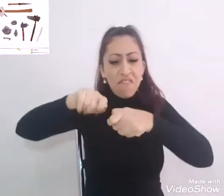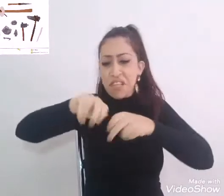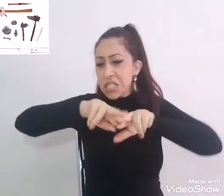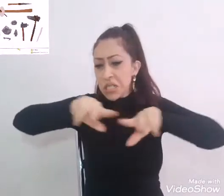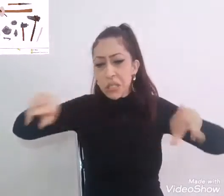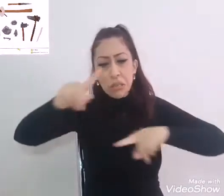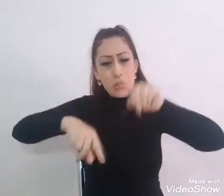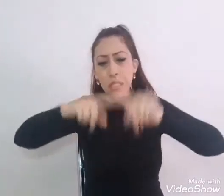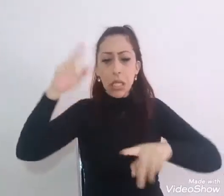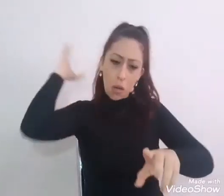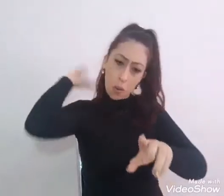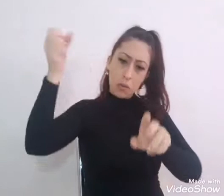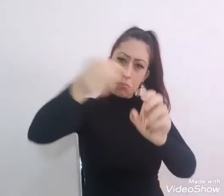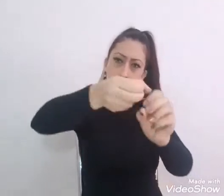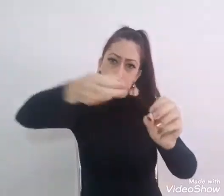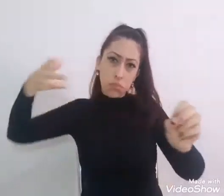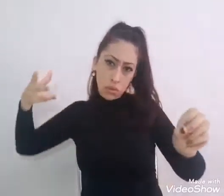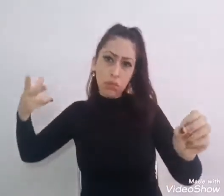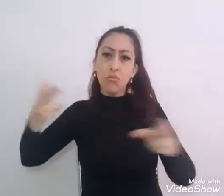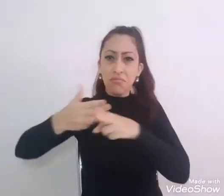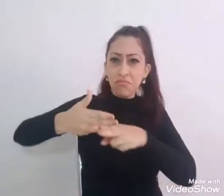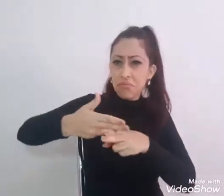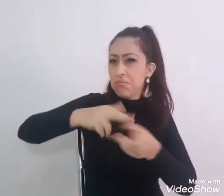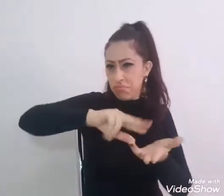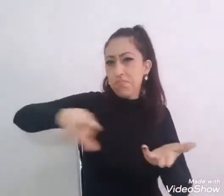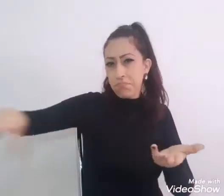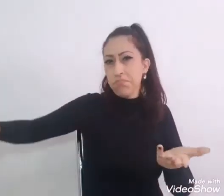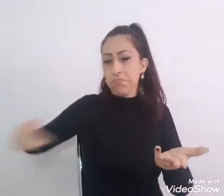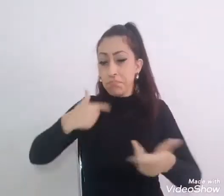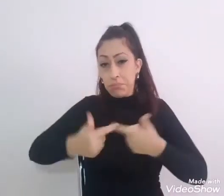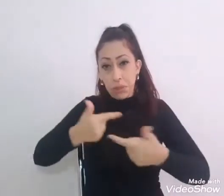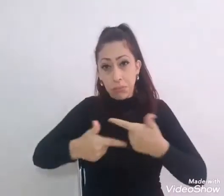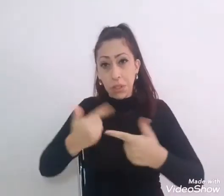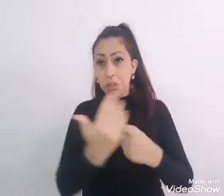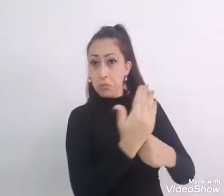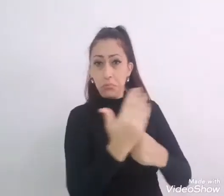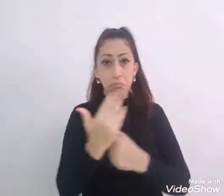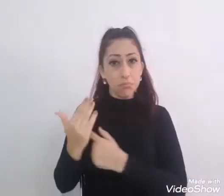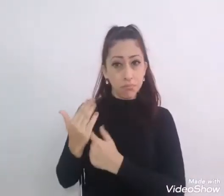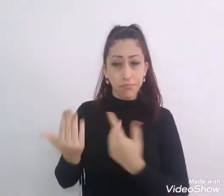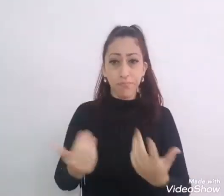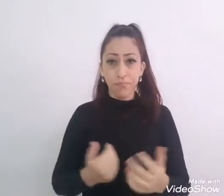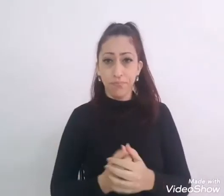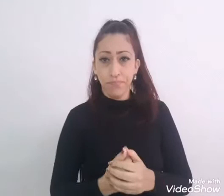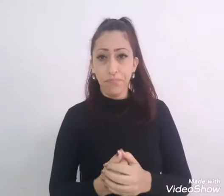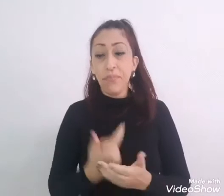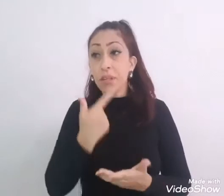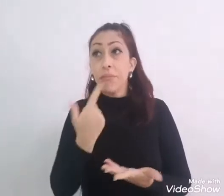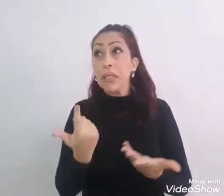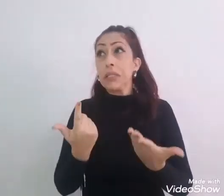período de uso dessas ferramentas, desses instrumentos de trabalho e armas pouco eficientes, muito